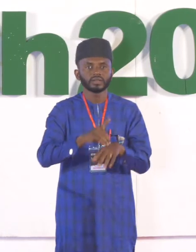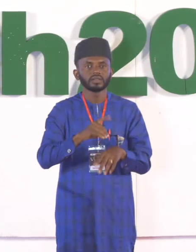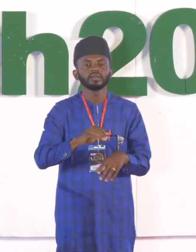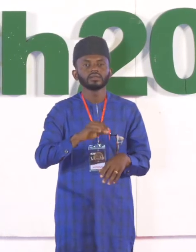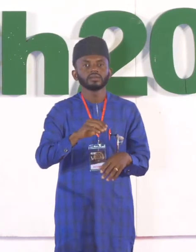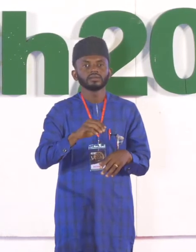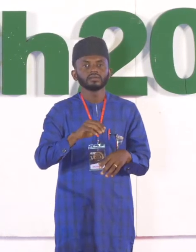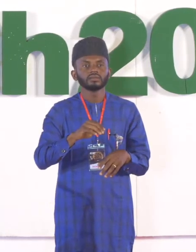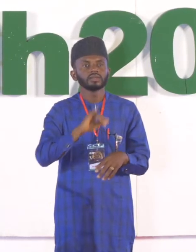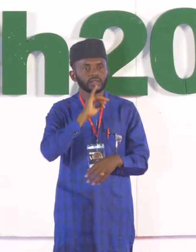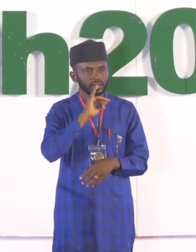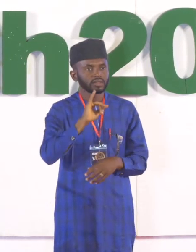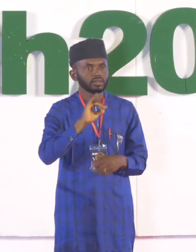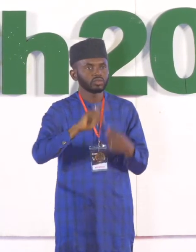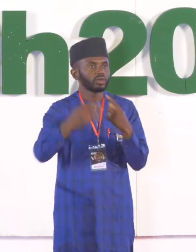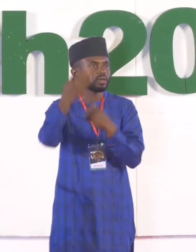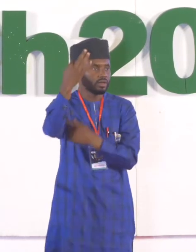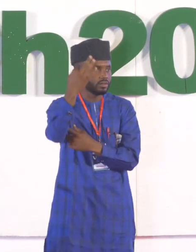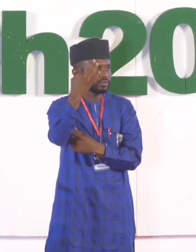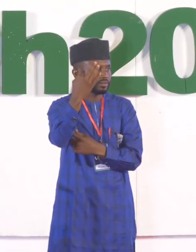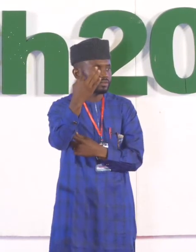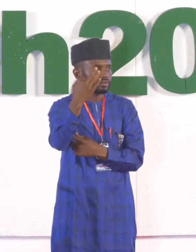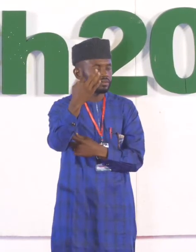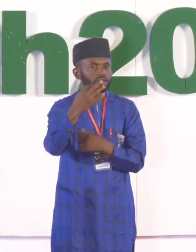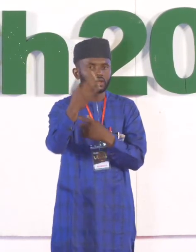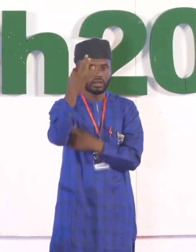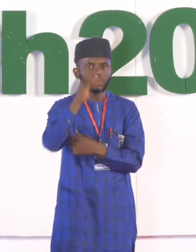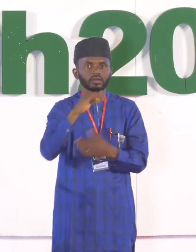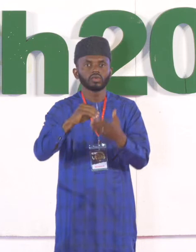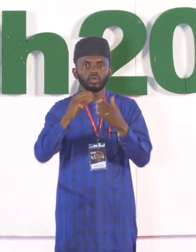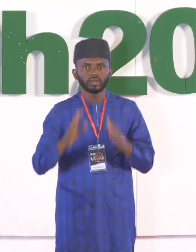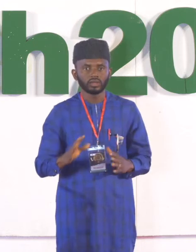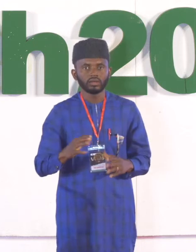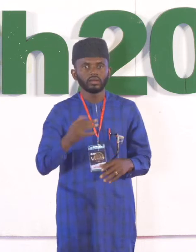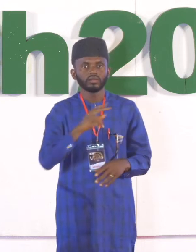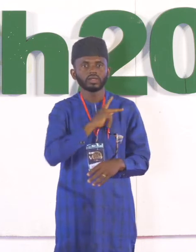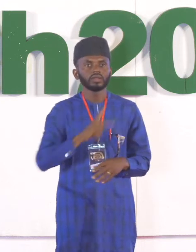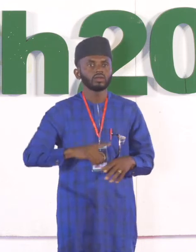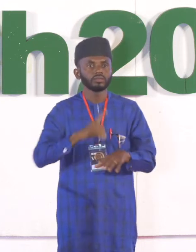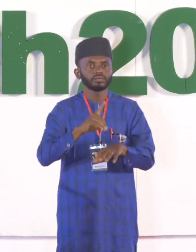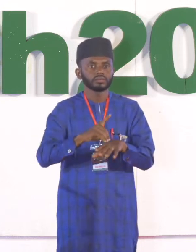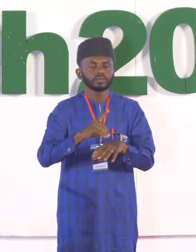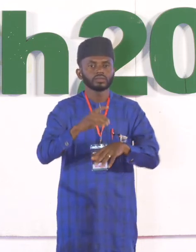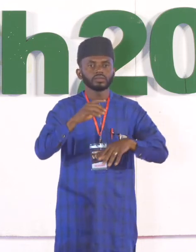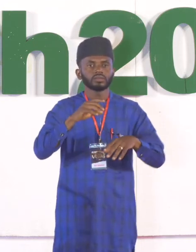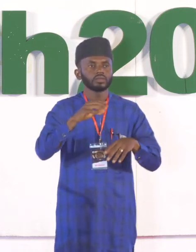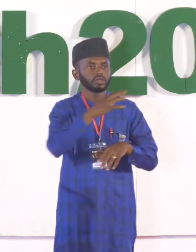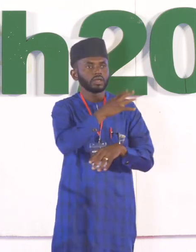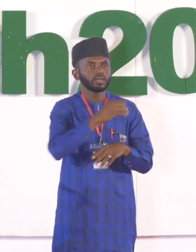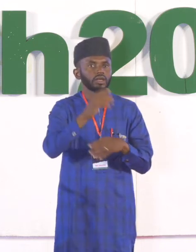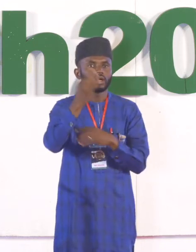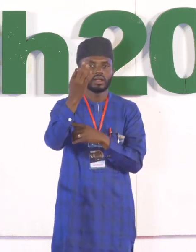الْقَهَّارِ. To Allah, Allah is the owner of kingdom today. Allah, the one,